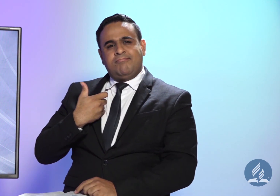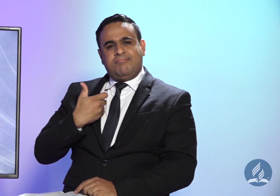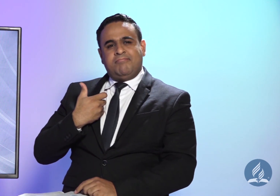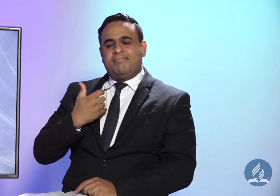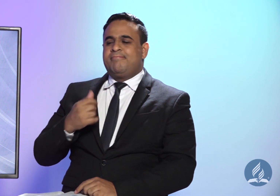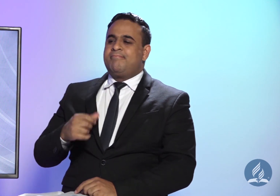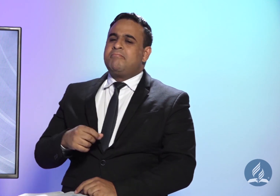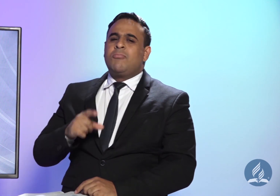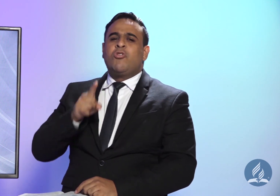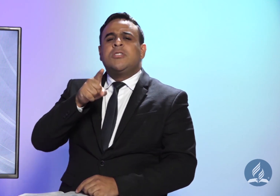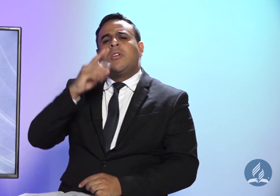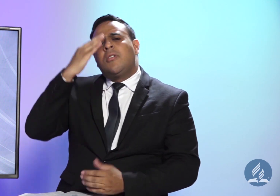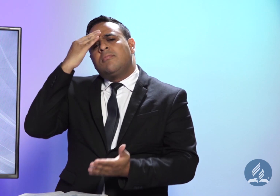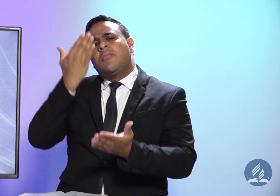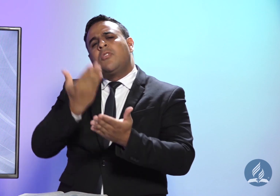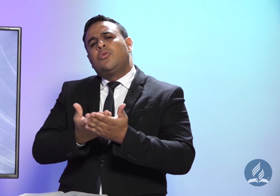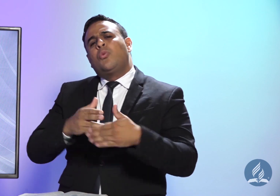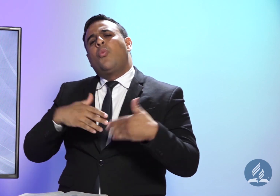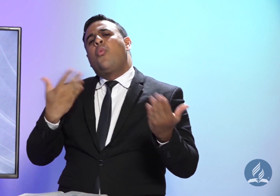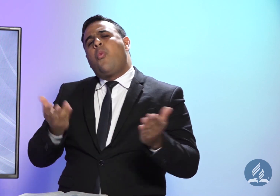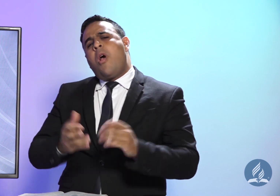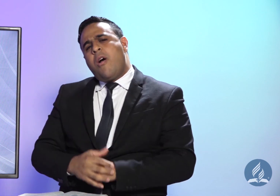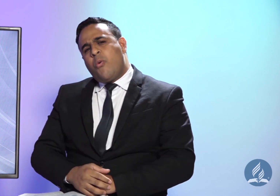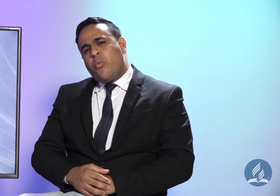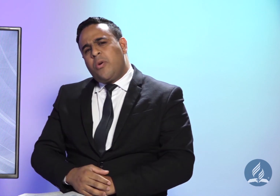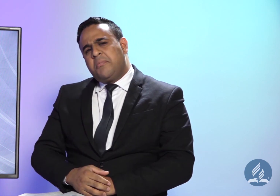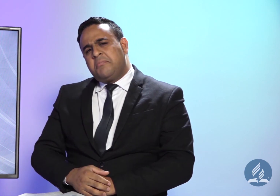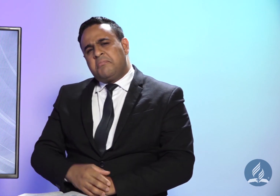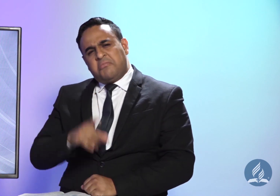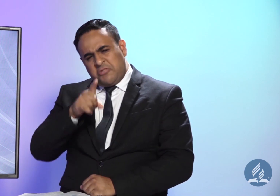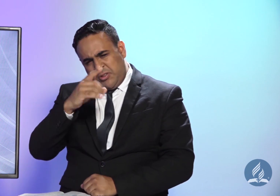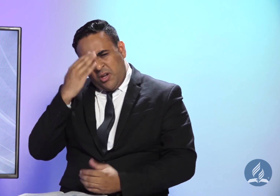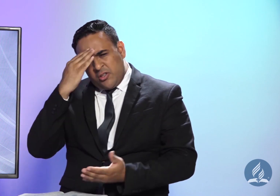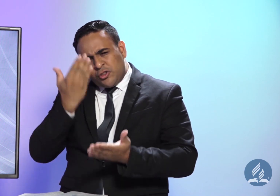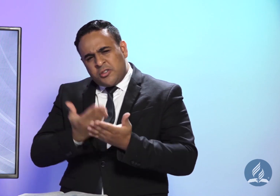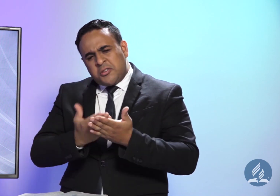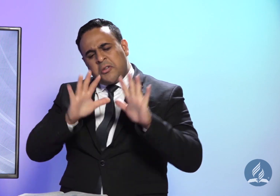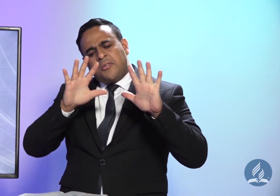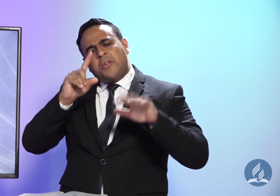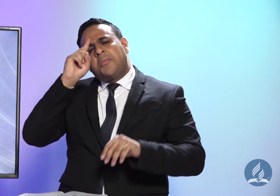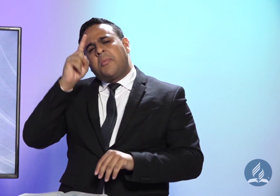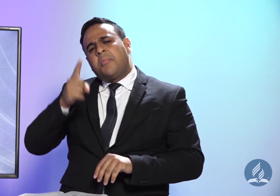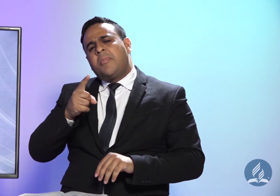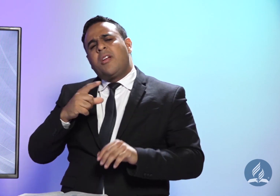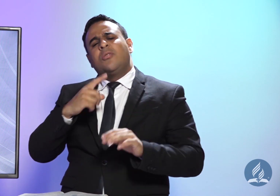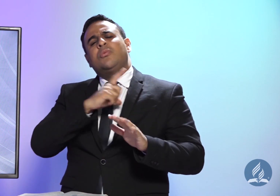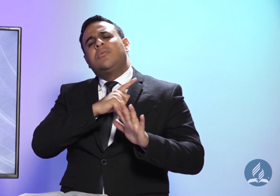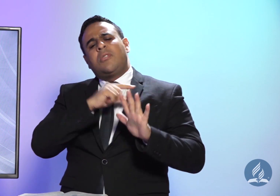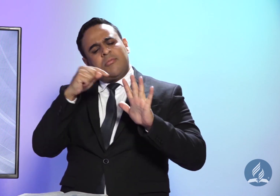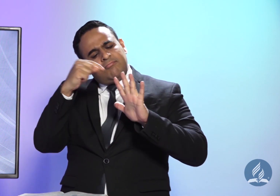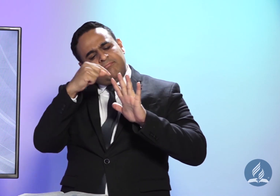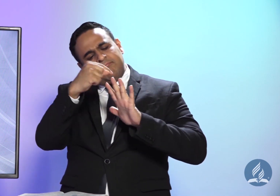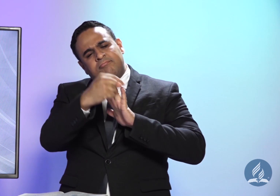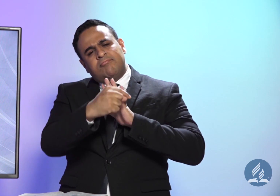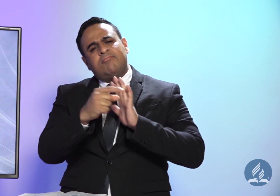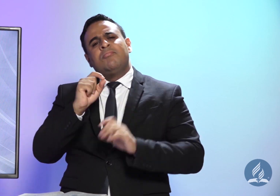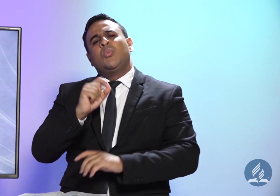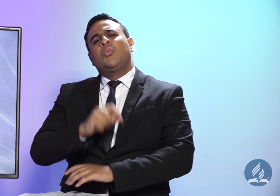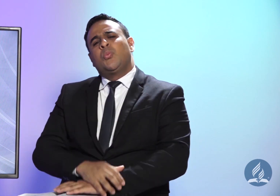estávamos estudando a Bíblia e este meu amigo ele disse que era importante eu saber no que eu